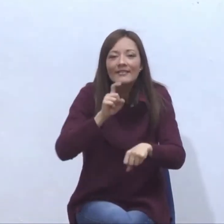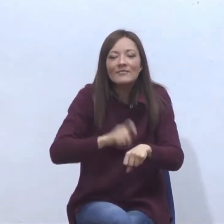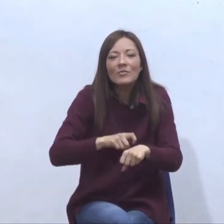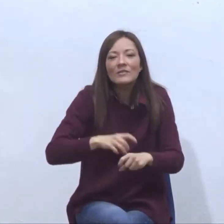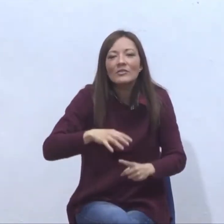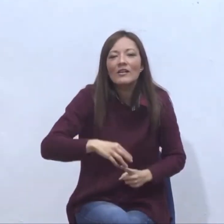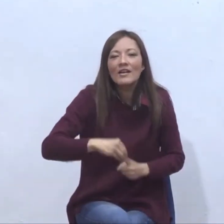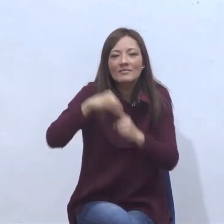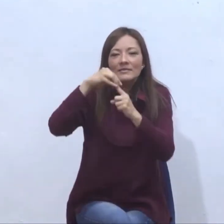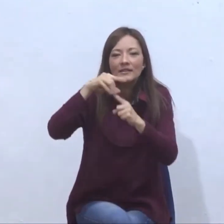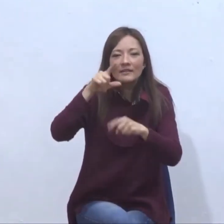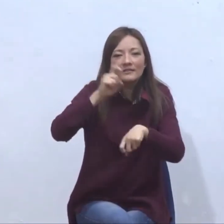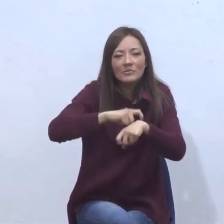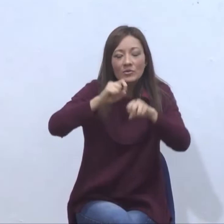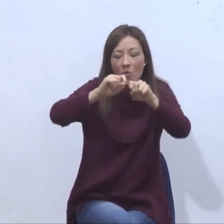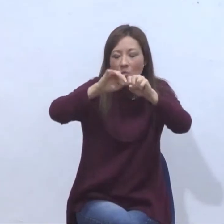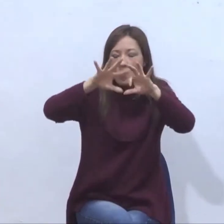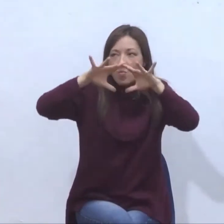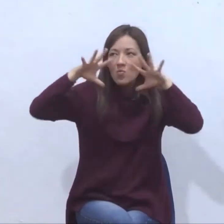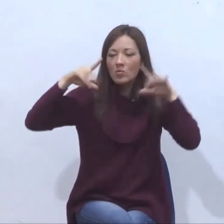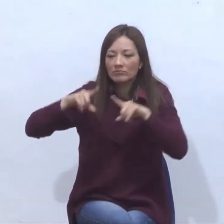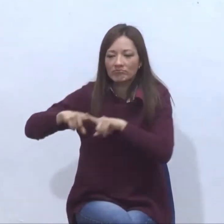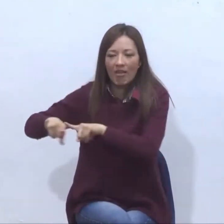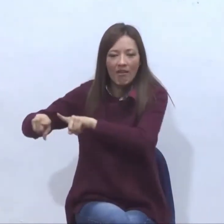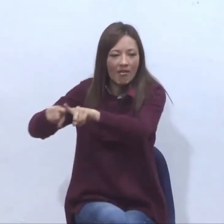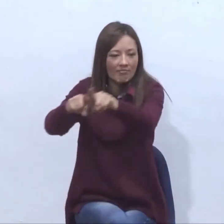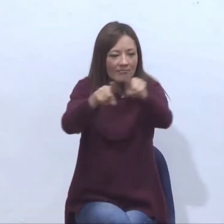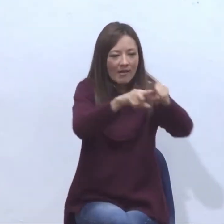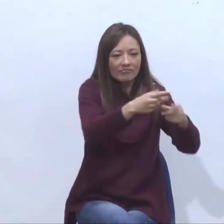momento de luz. Usted tiene que